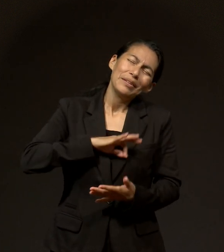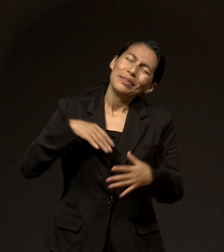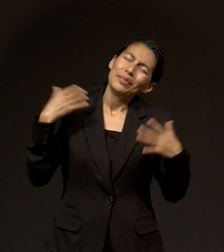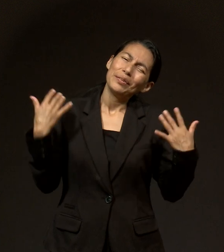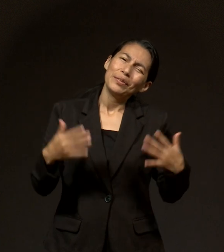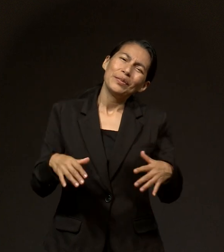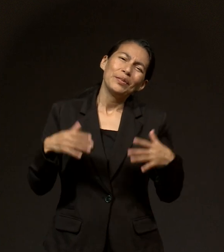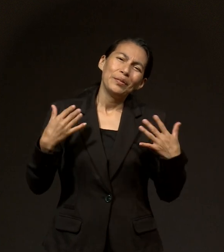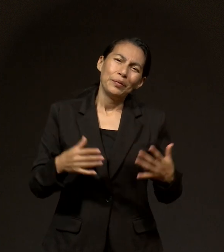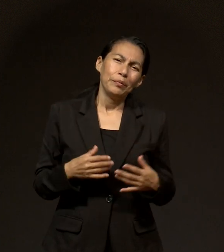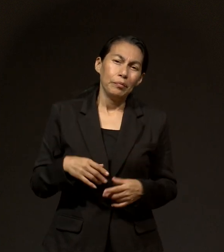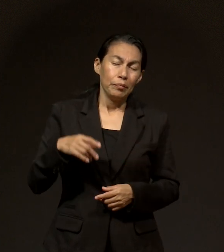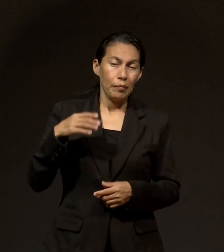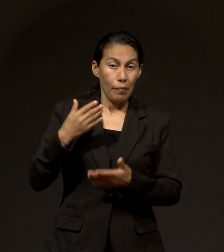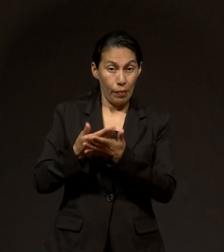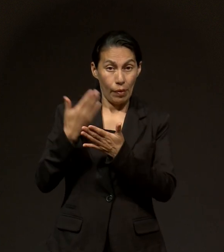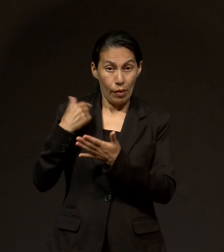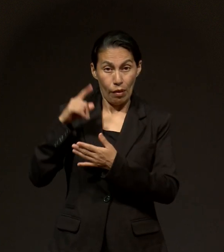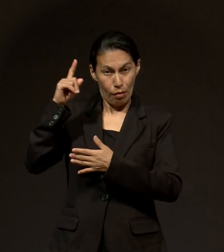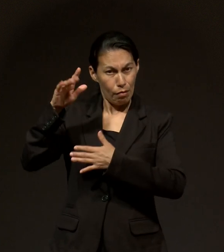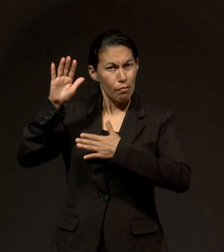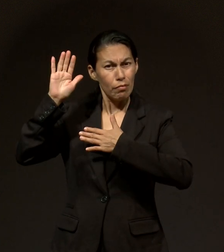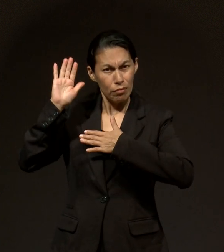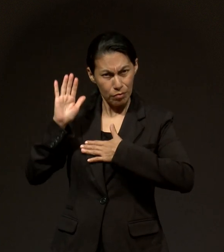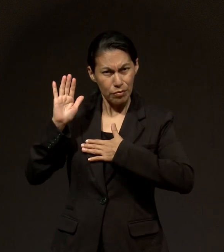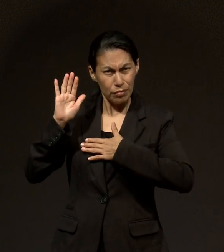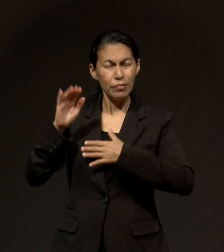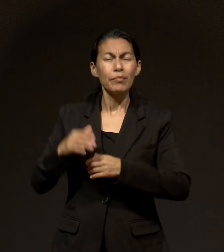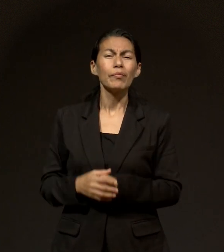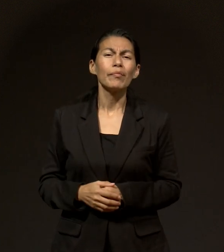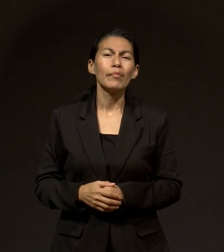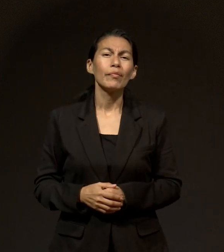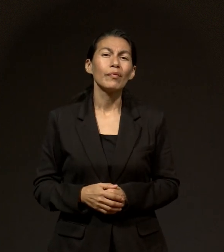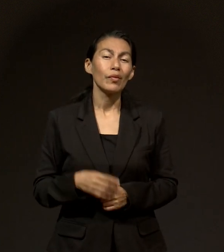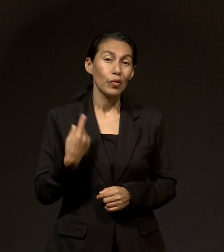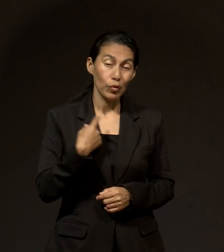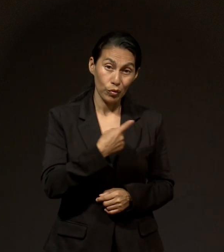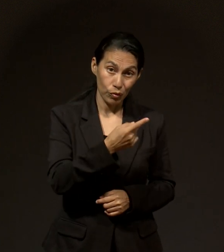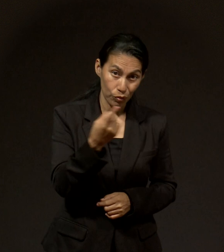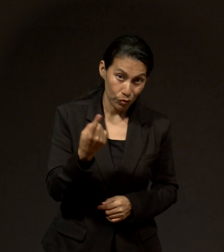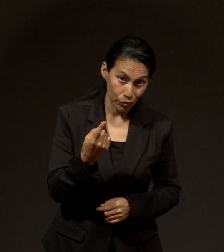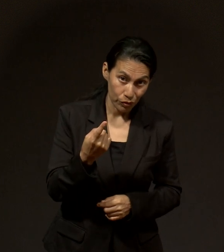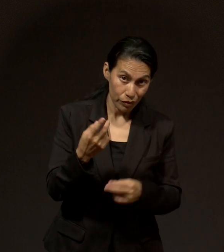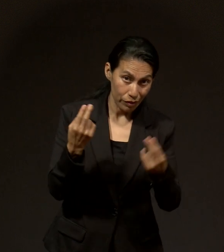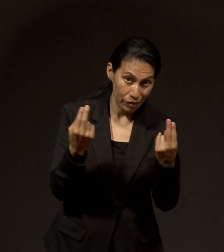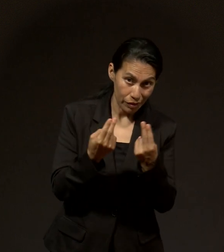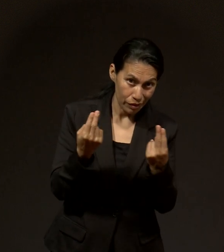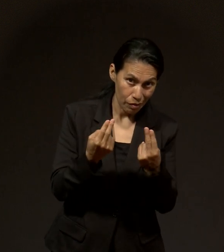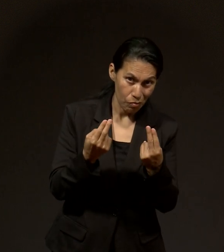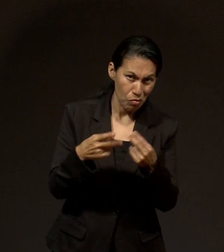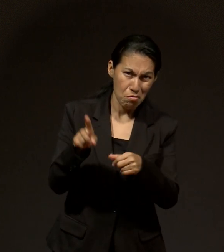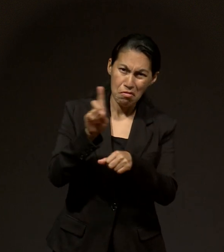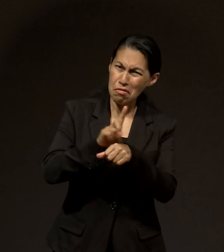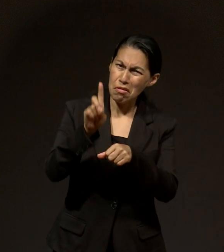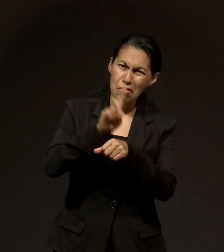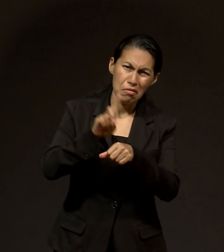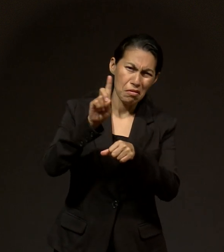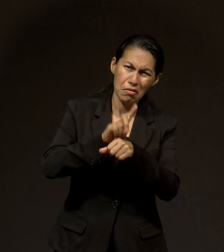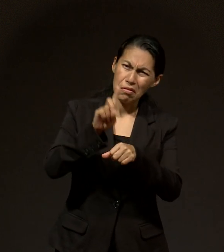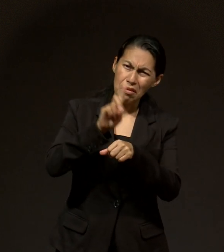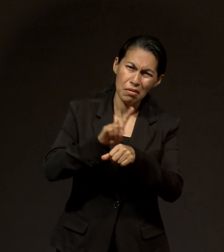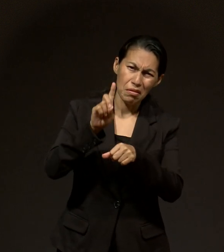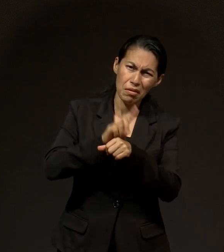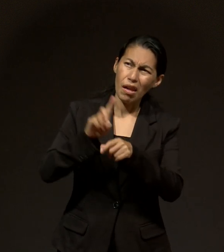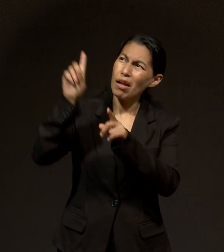prometido. Por eso, nosotros necesitamos caminar todos los días con Él.